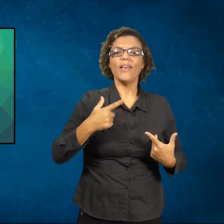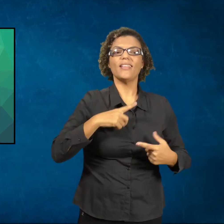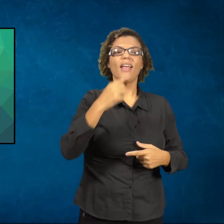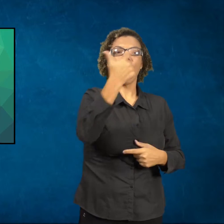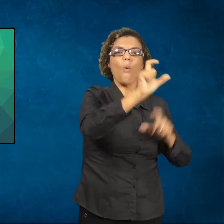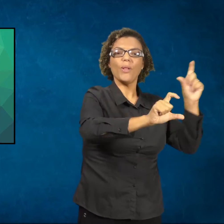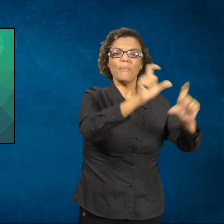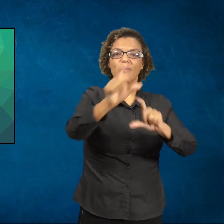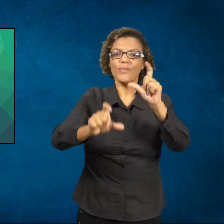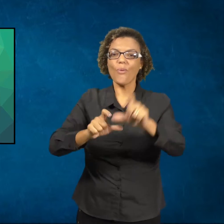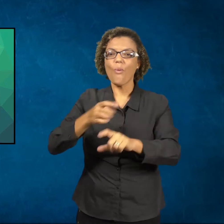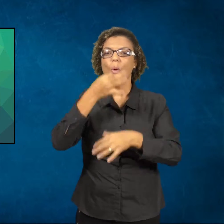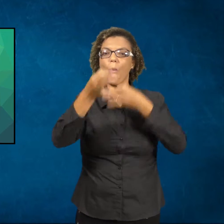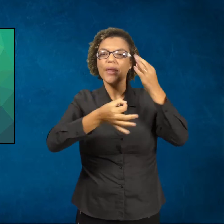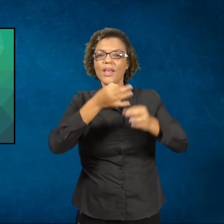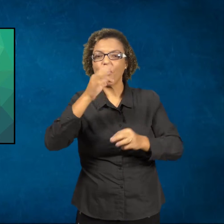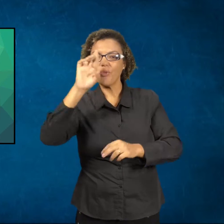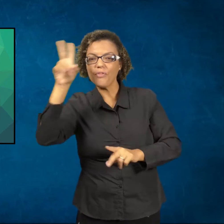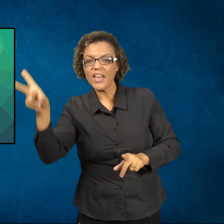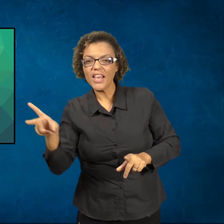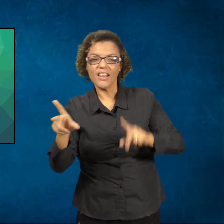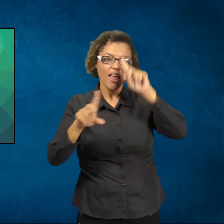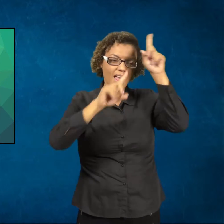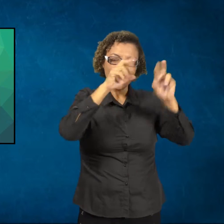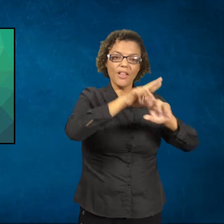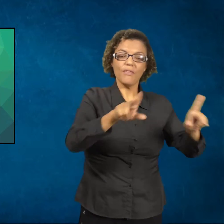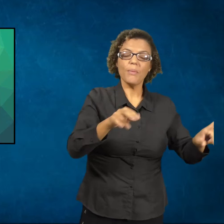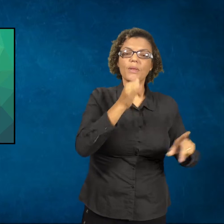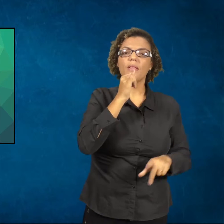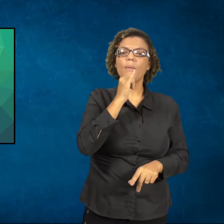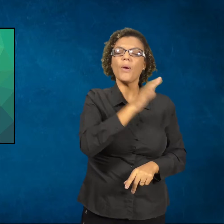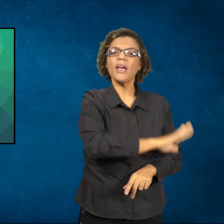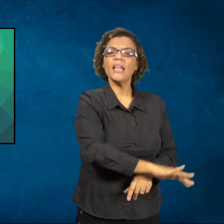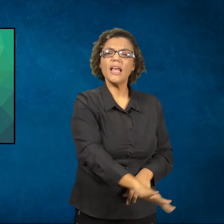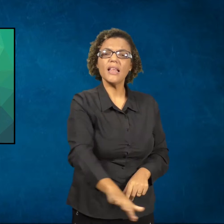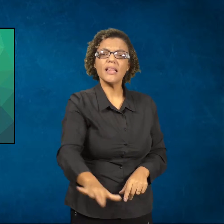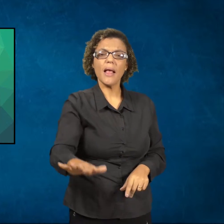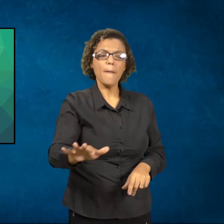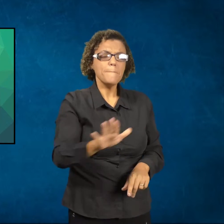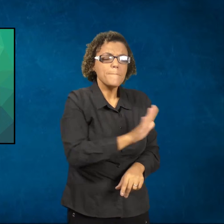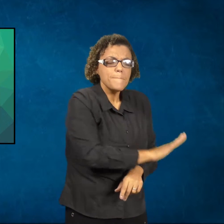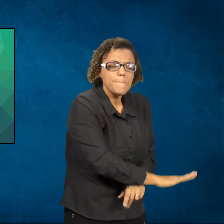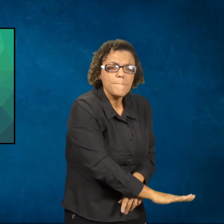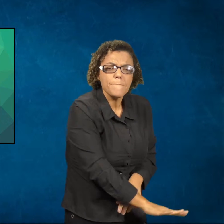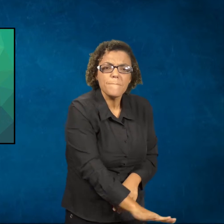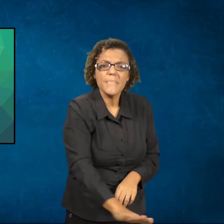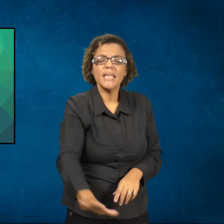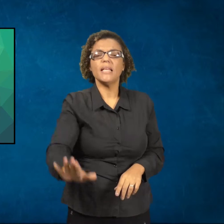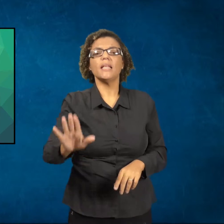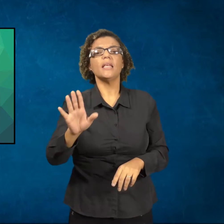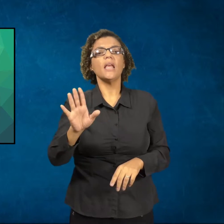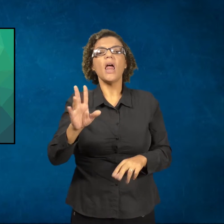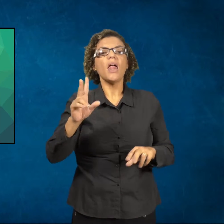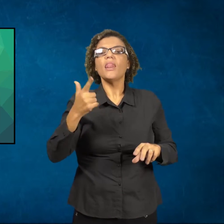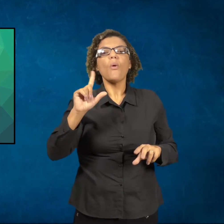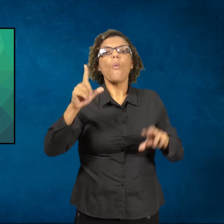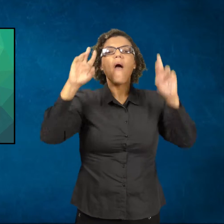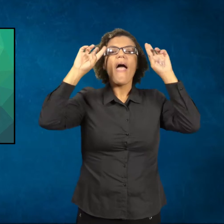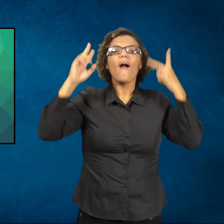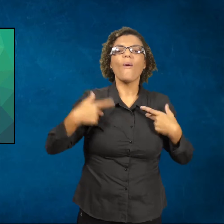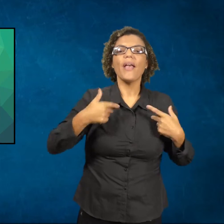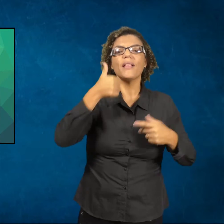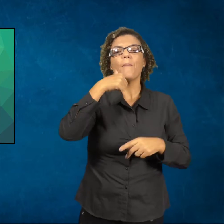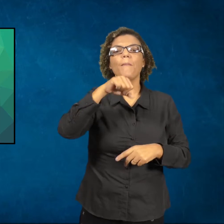Então, crianças muito pequenininhas, elas estão no auge do egocentrismo delas, porque elas sequer reconhecem a mãe como